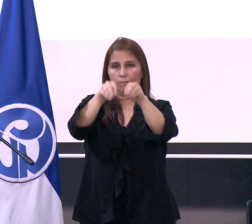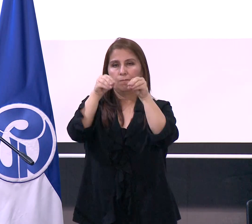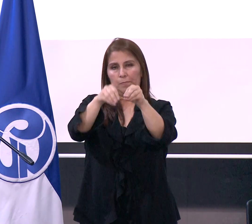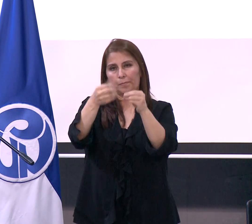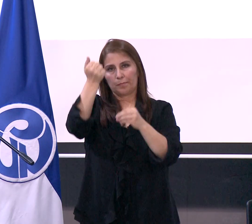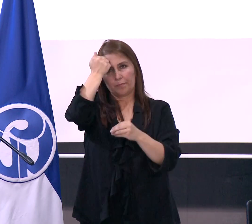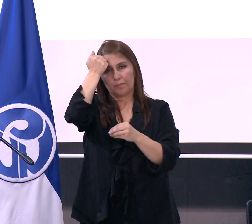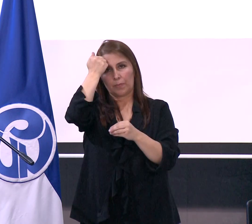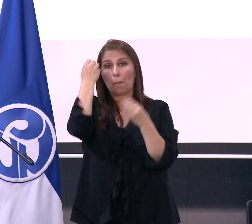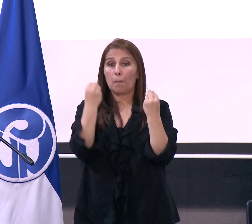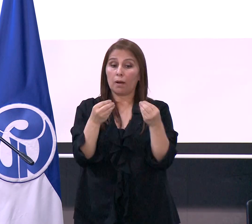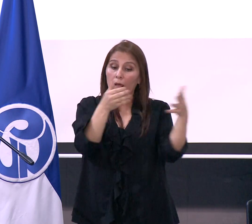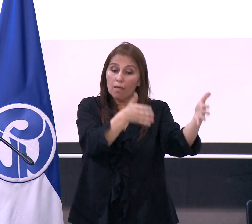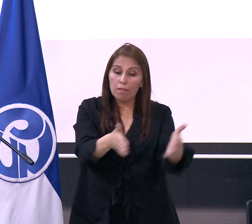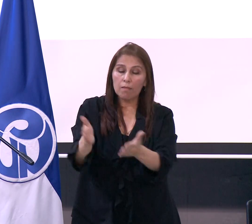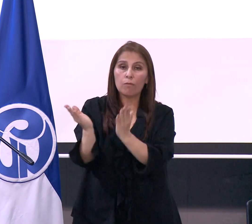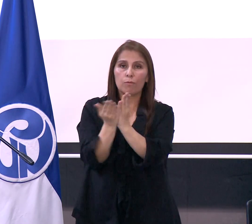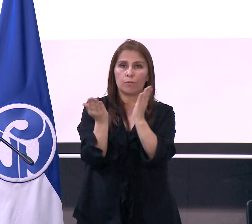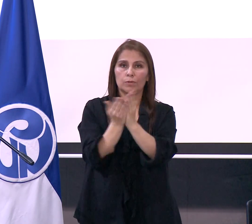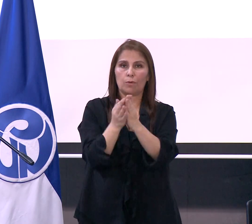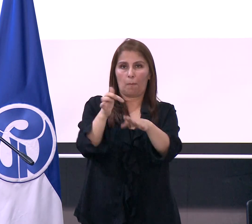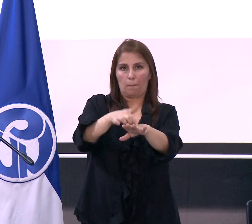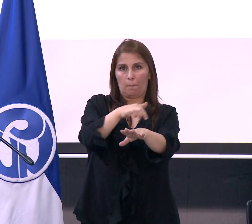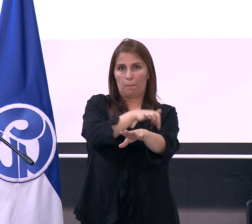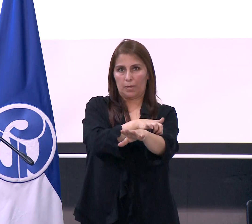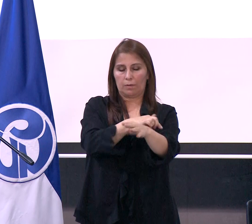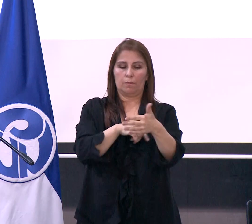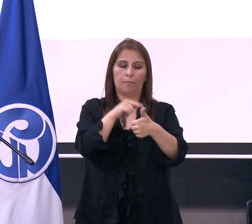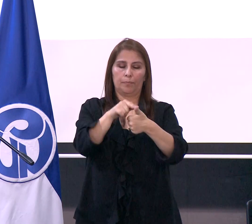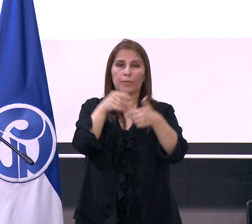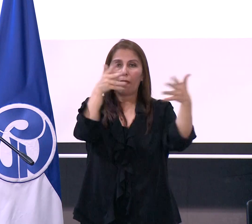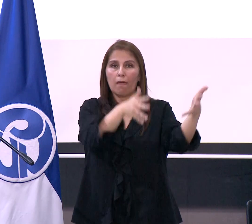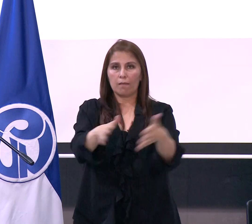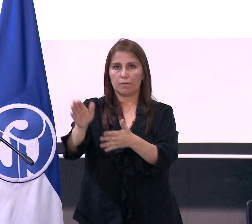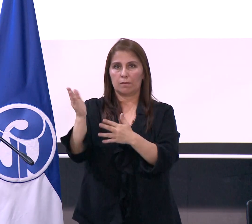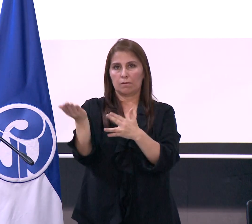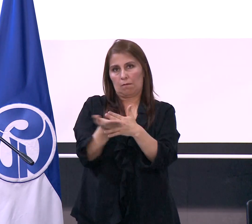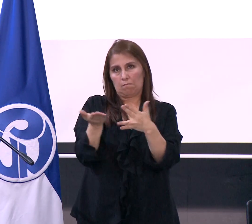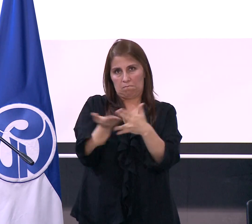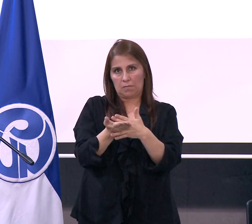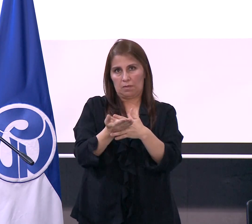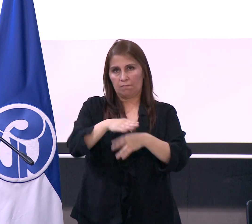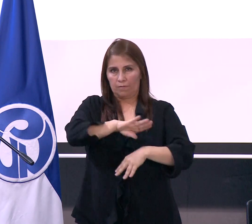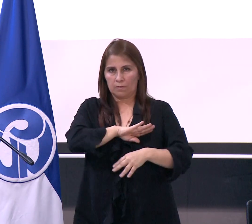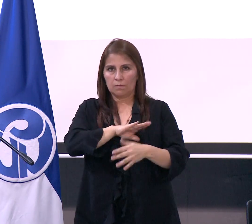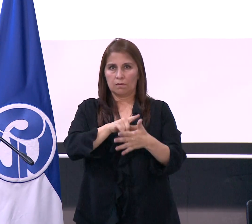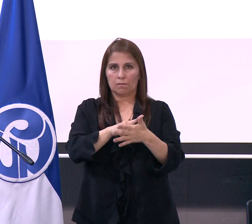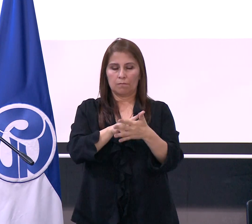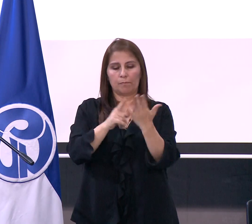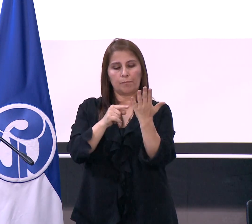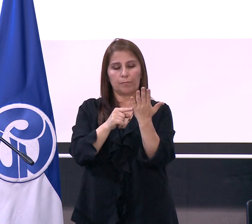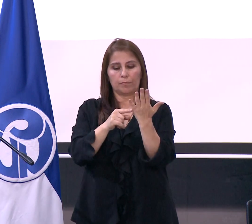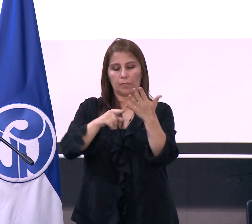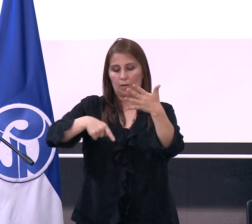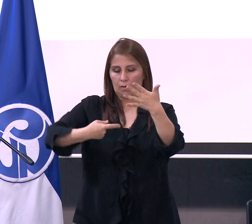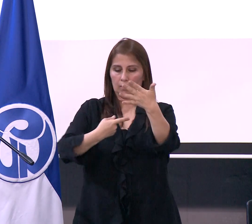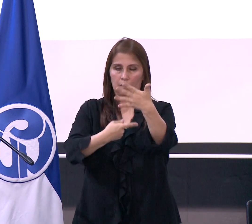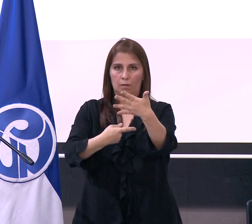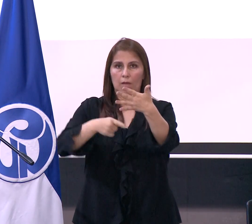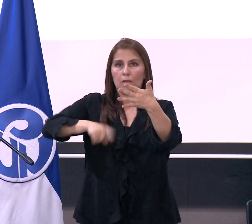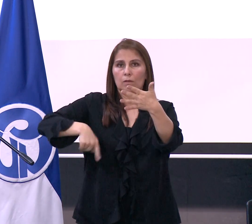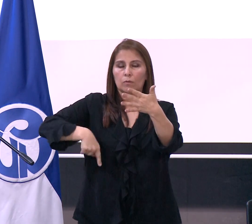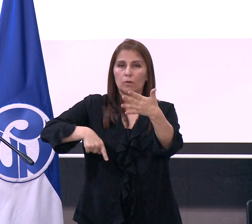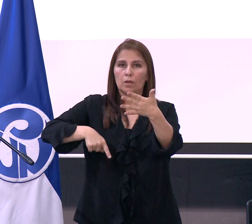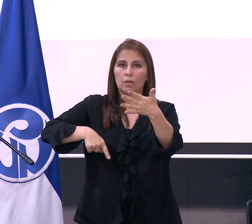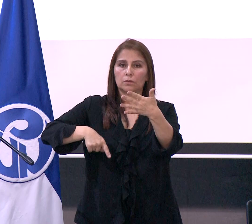para educación preescolar el ciclo básico de enseñanza media y las escuelas primarias anexas